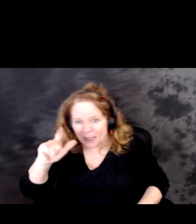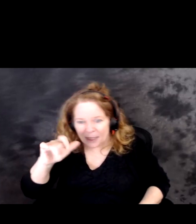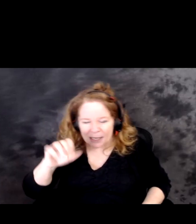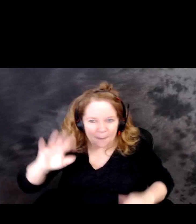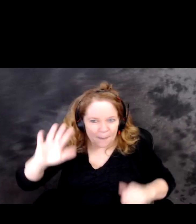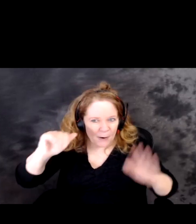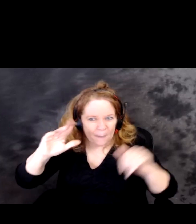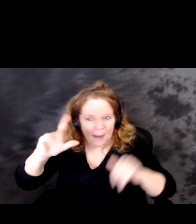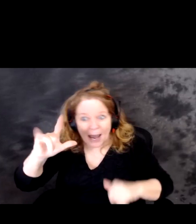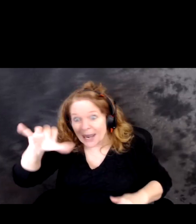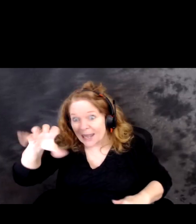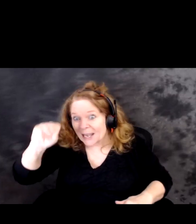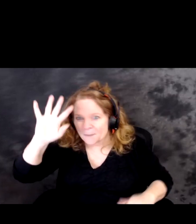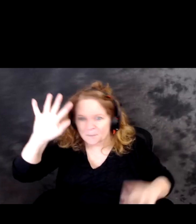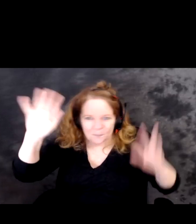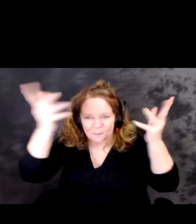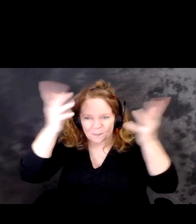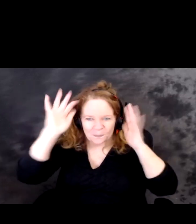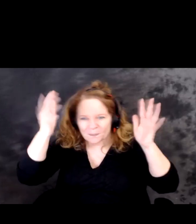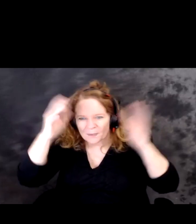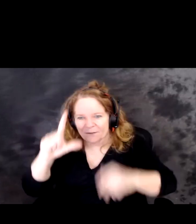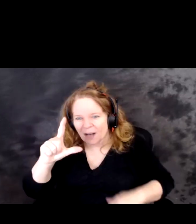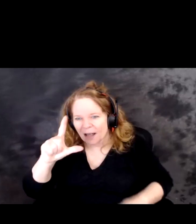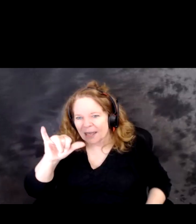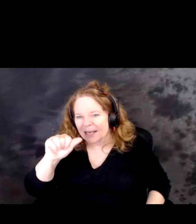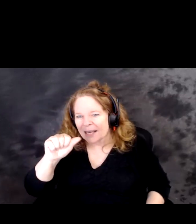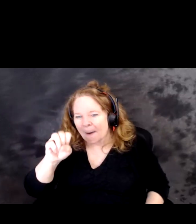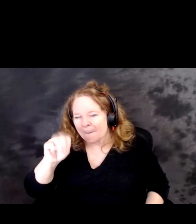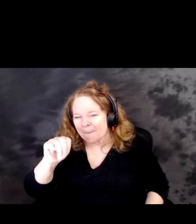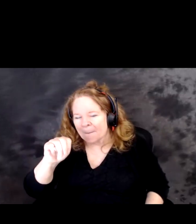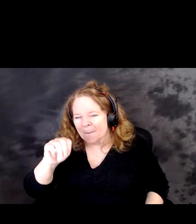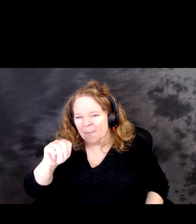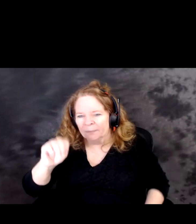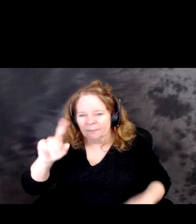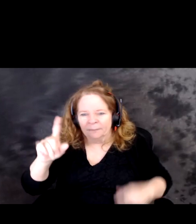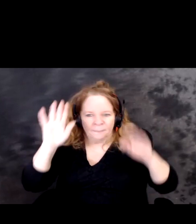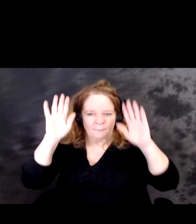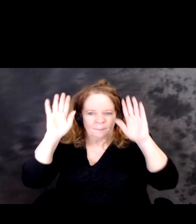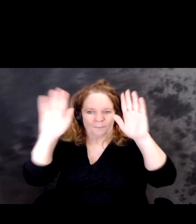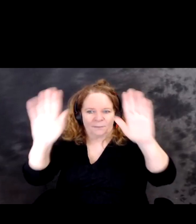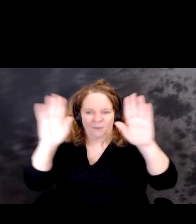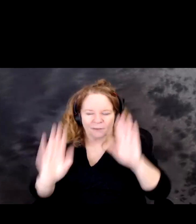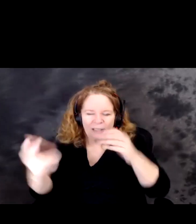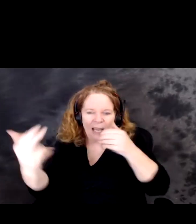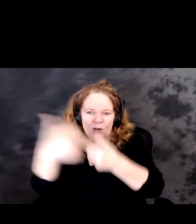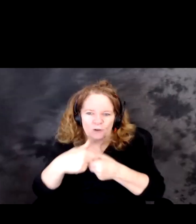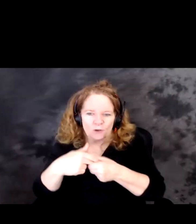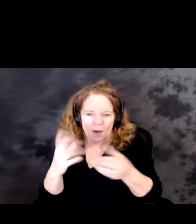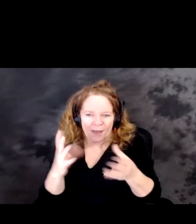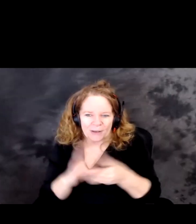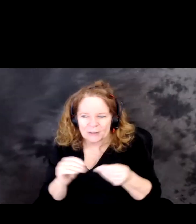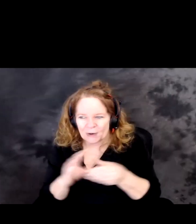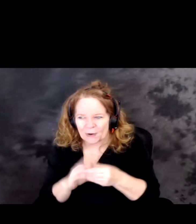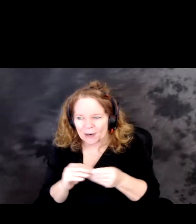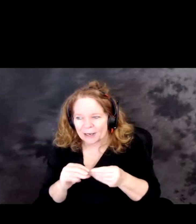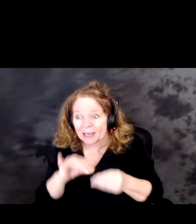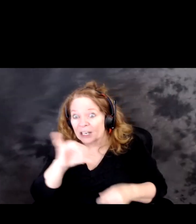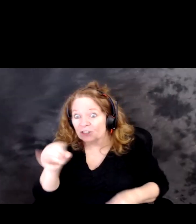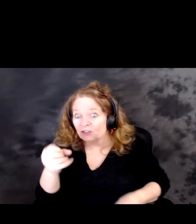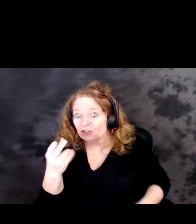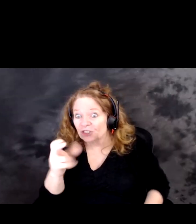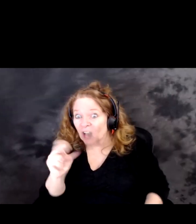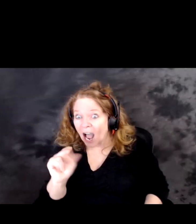Liam. Adiós, Liam. What did you do para Liam? Ha sido tan lindo tenerte aquí.